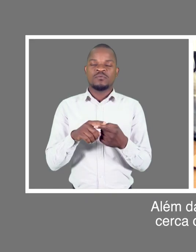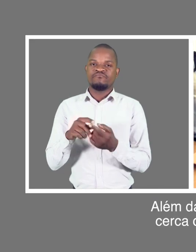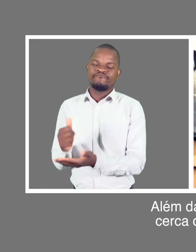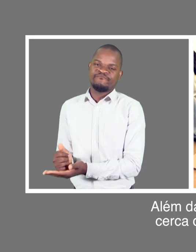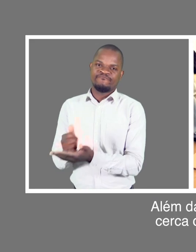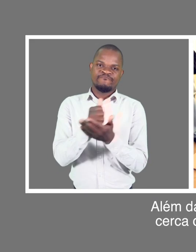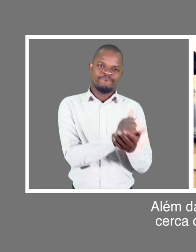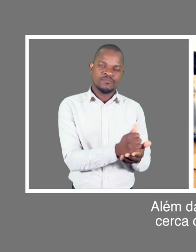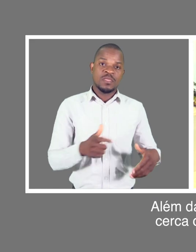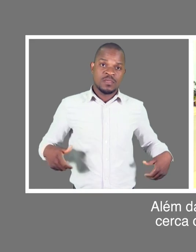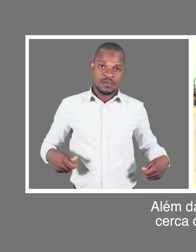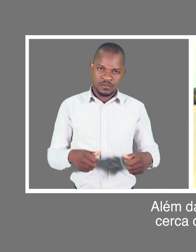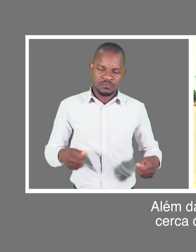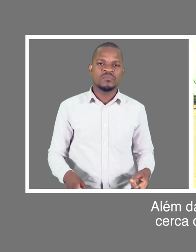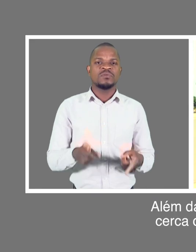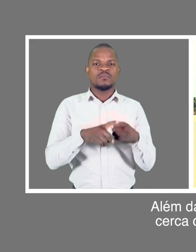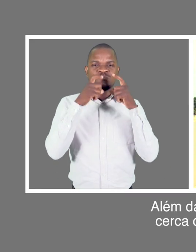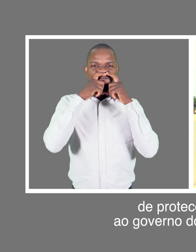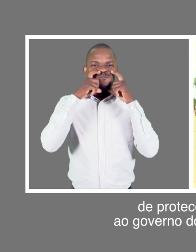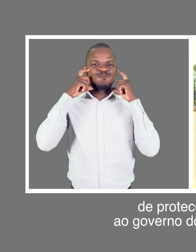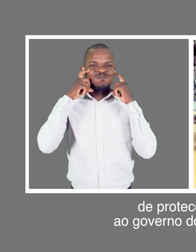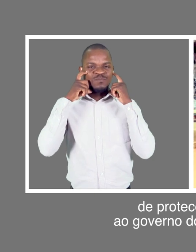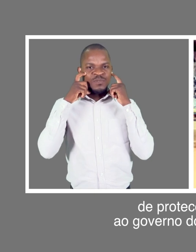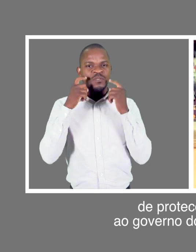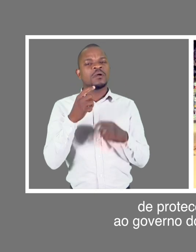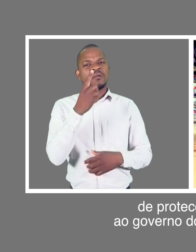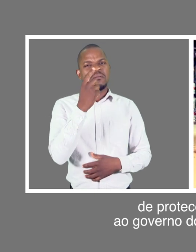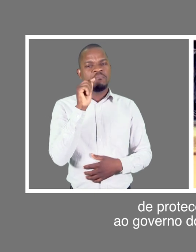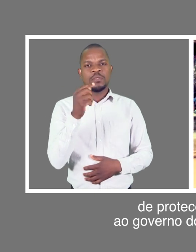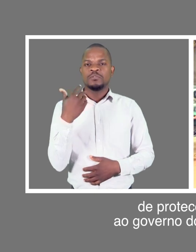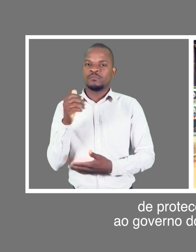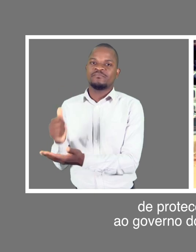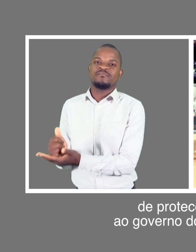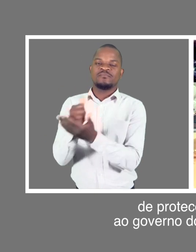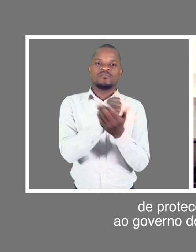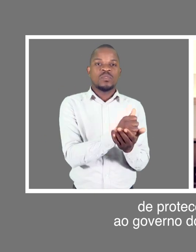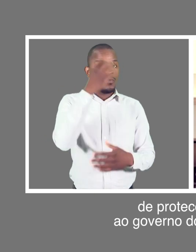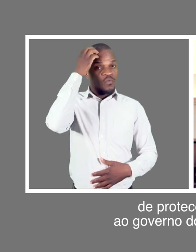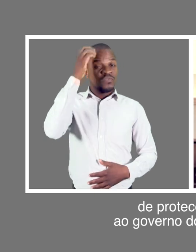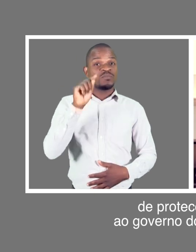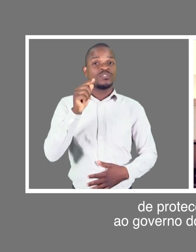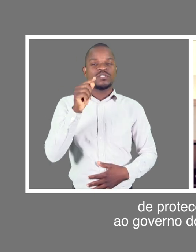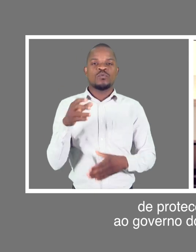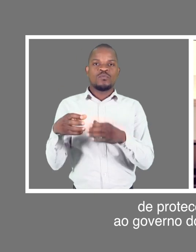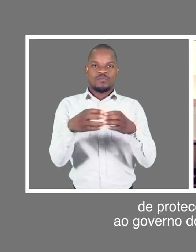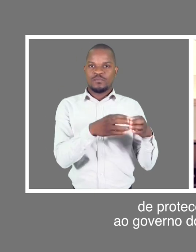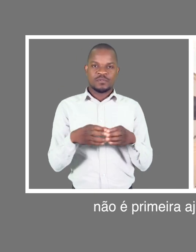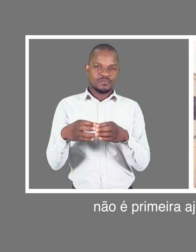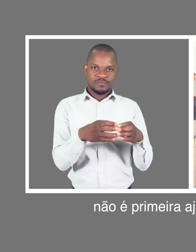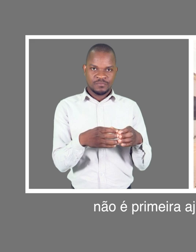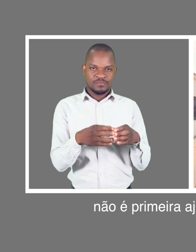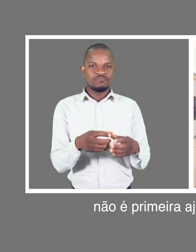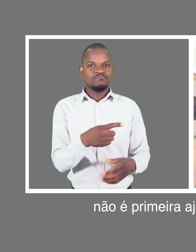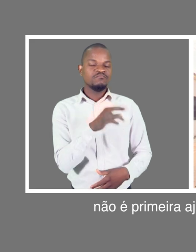Além da cadeira de rodas, cerca de mil máscaras de proteção foram oferecidas ao governo do distrito de Marroquene.